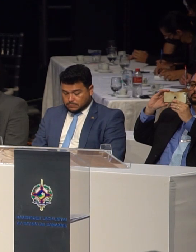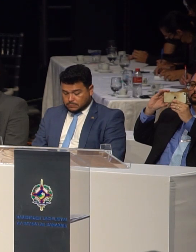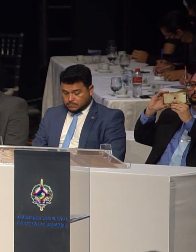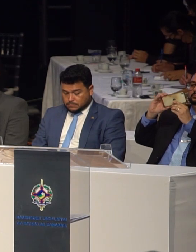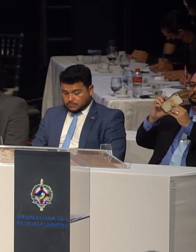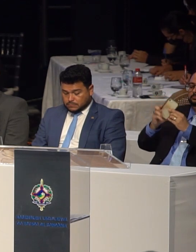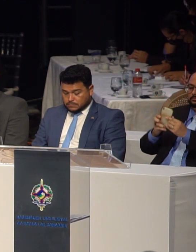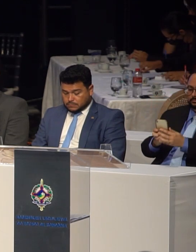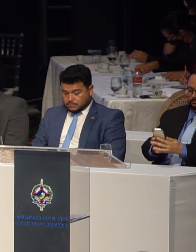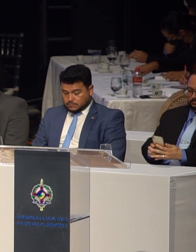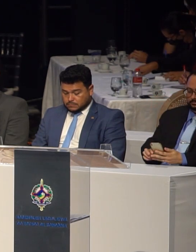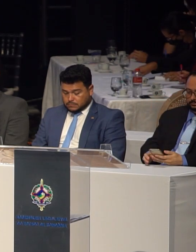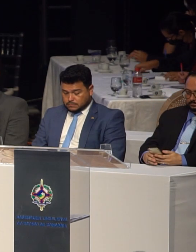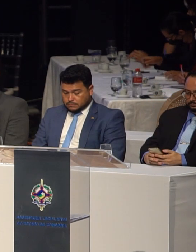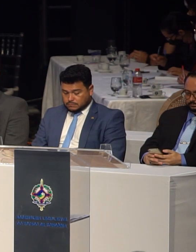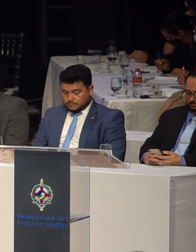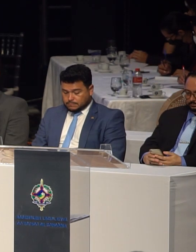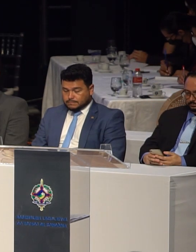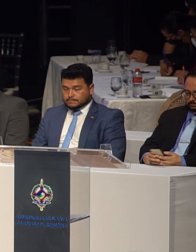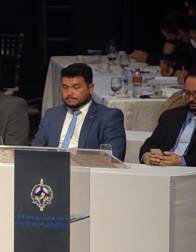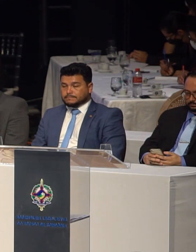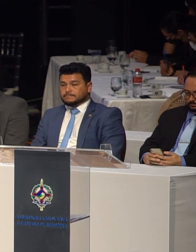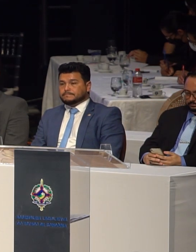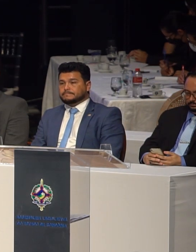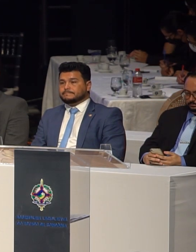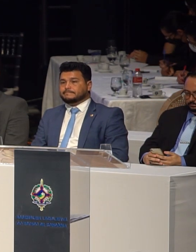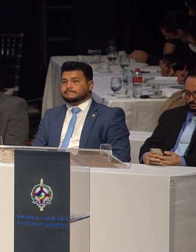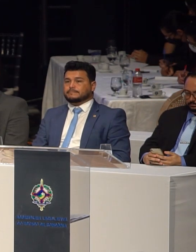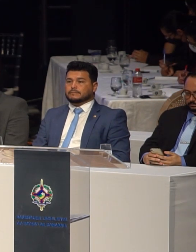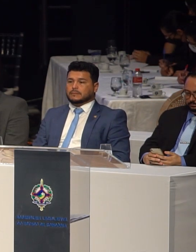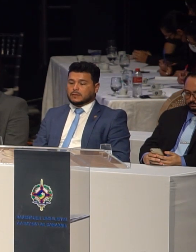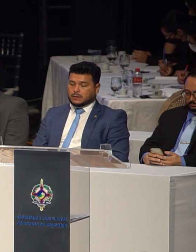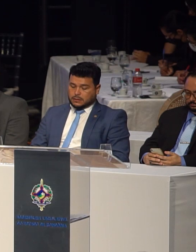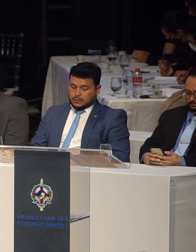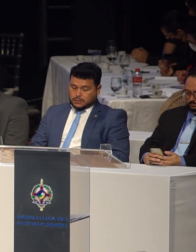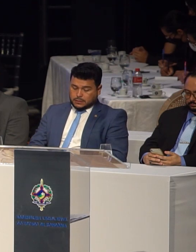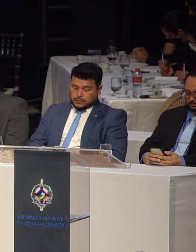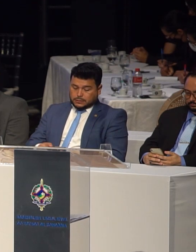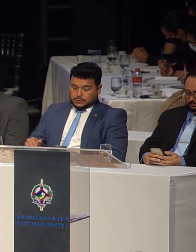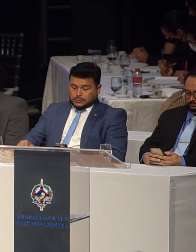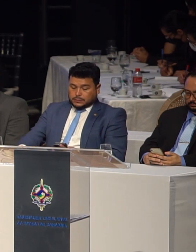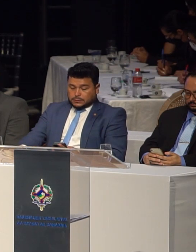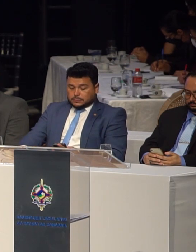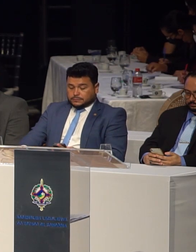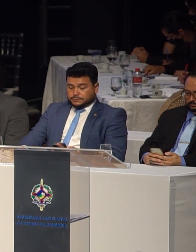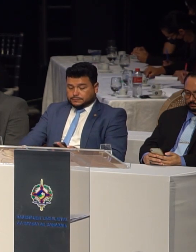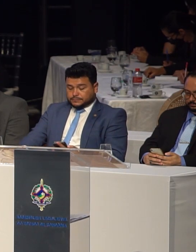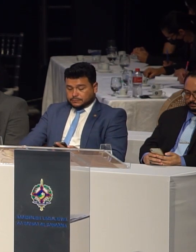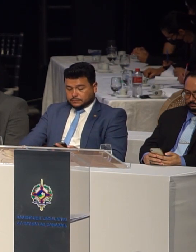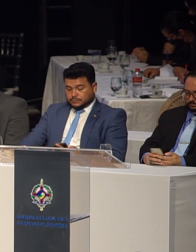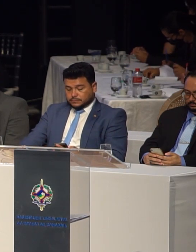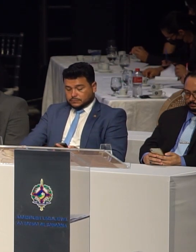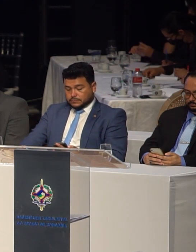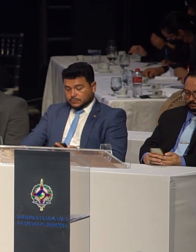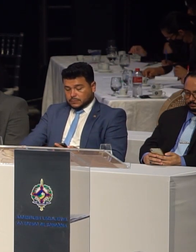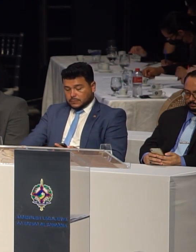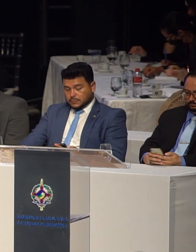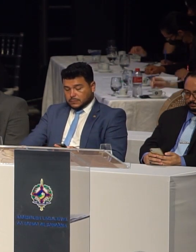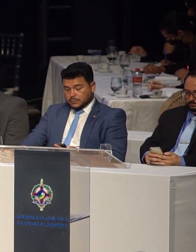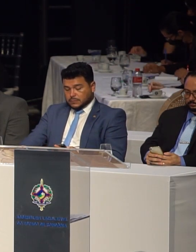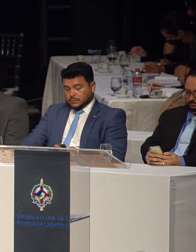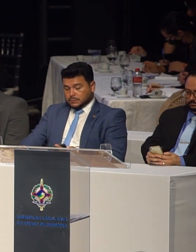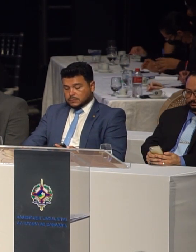bel prazer, não é dessa forma. A gente tem que pensar, refletir, clamar a Deus, conversar, porque